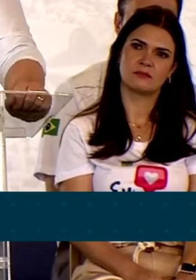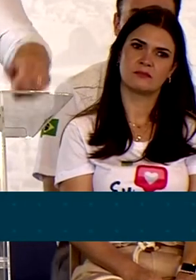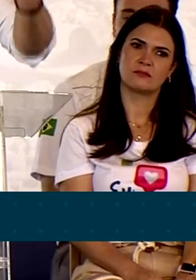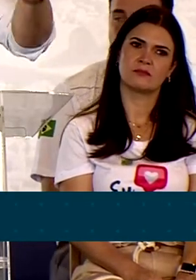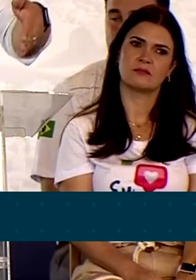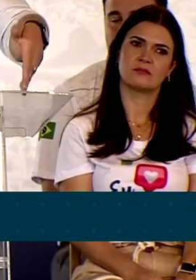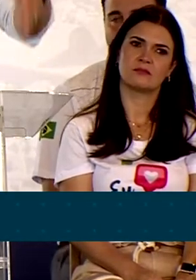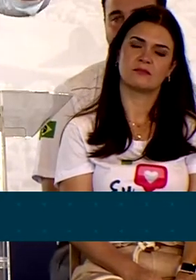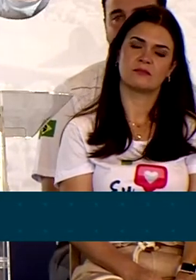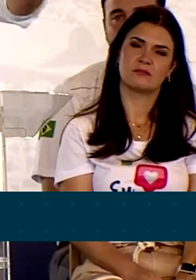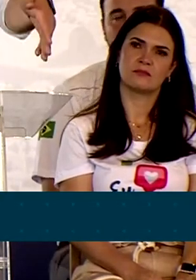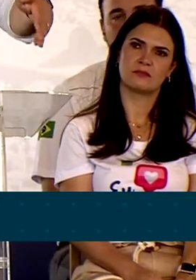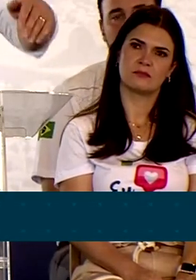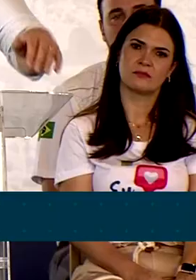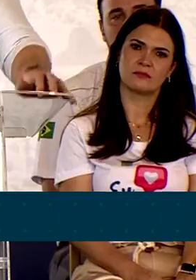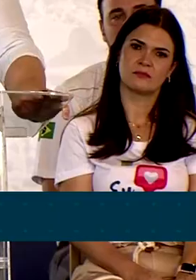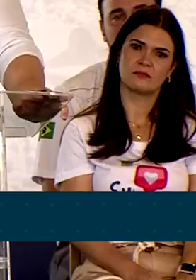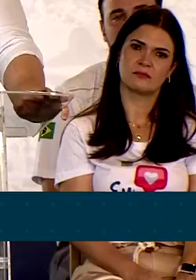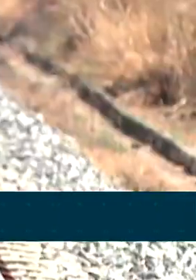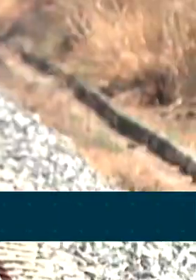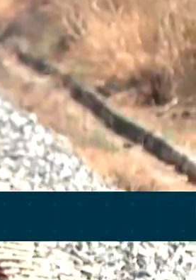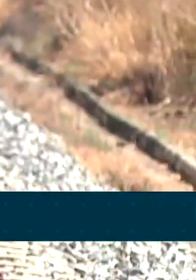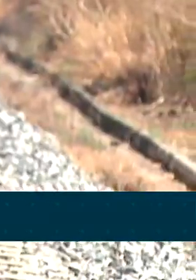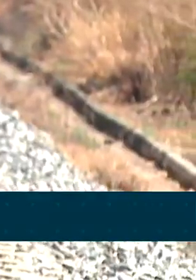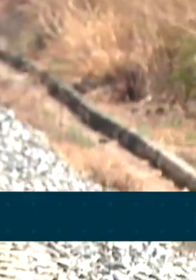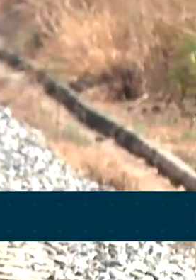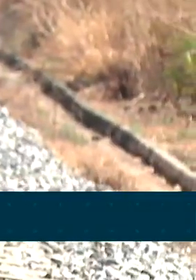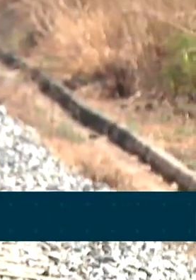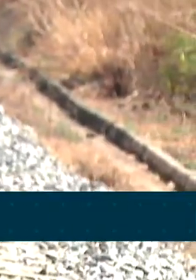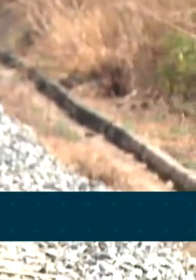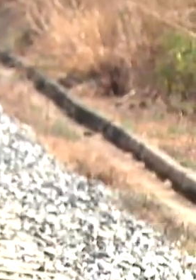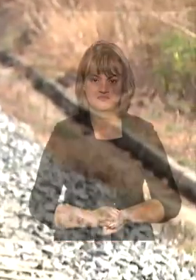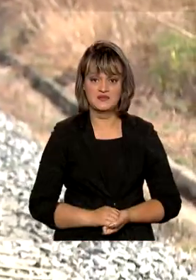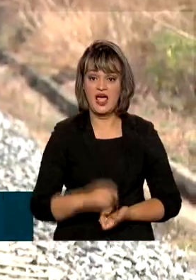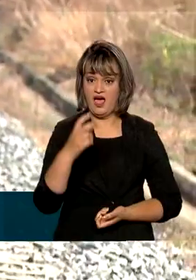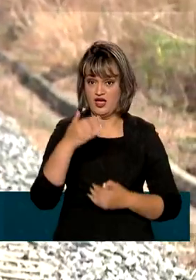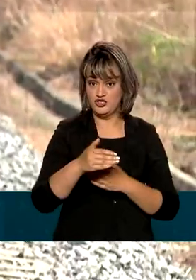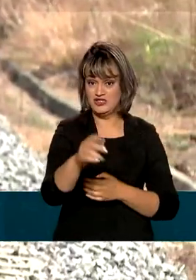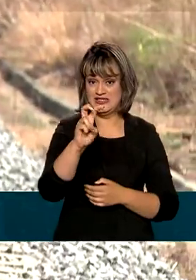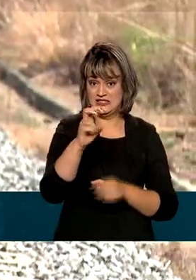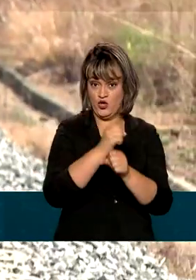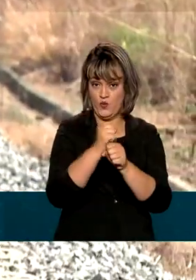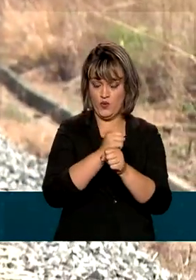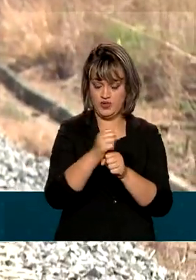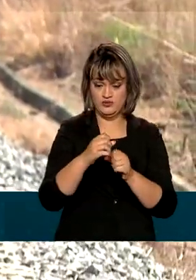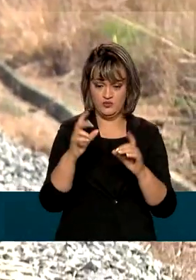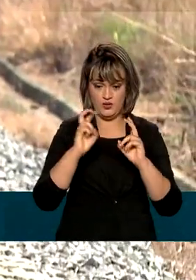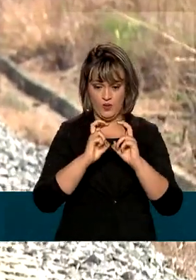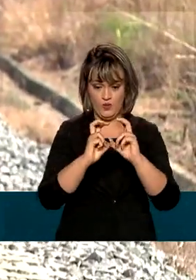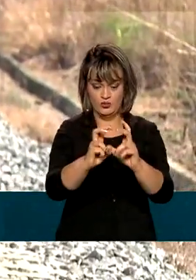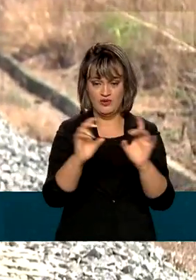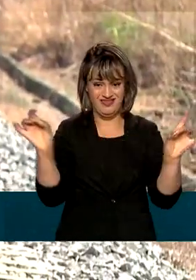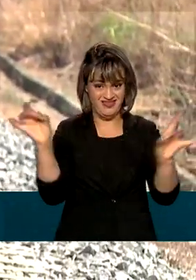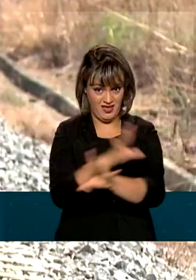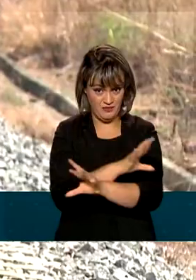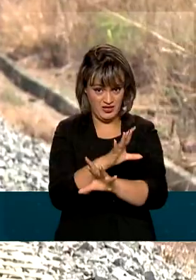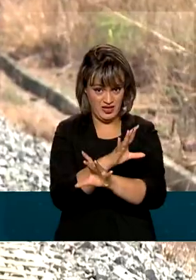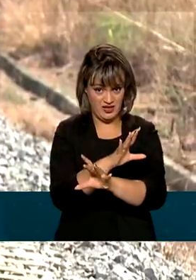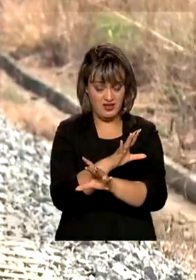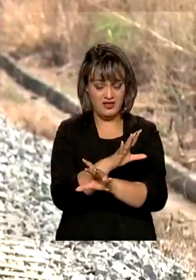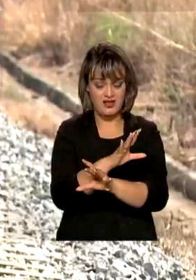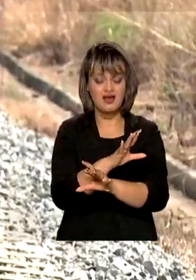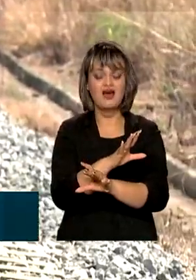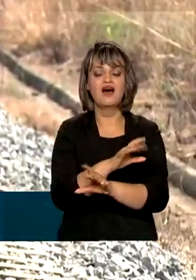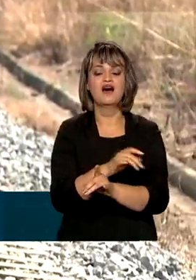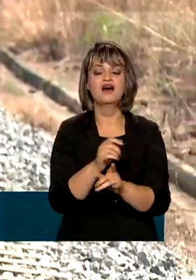matriz de transportes, que era um Brasil nas ferrovias. Daqui a cinco anos, quando a Ferrovia de Integração do Centro-Oeste estiver concluída,